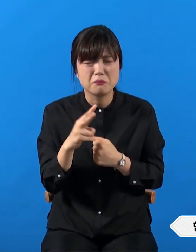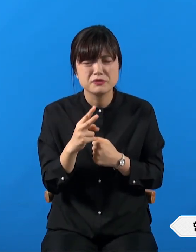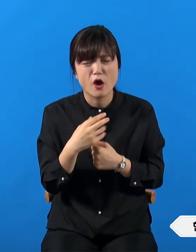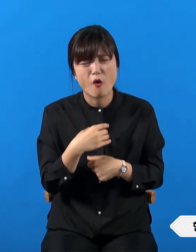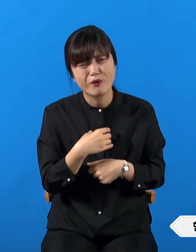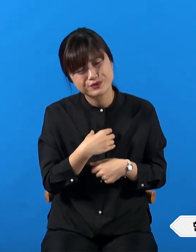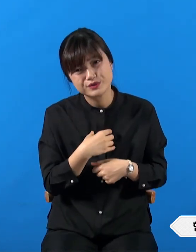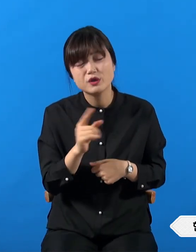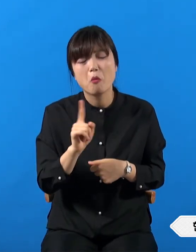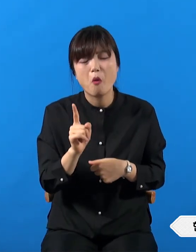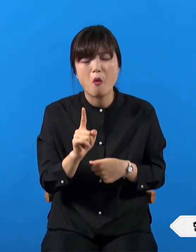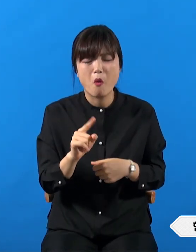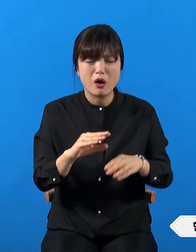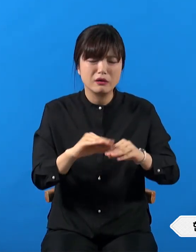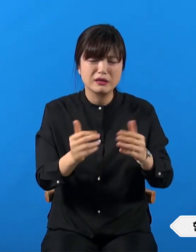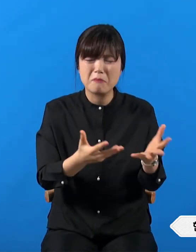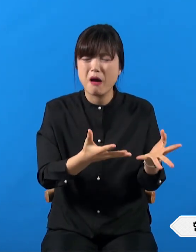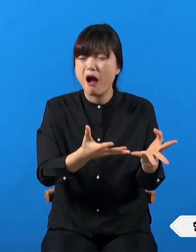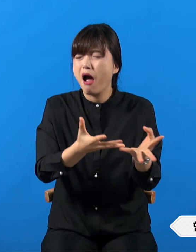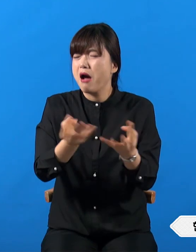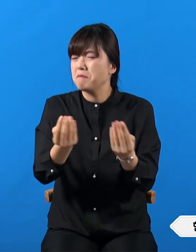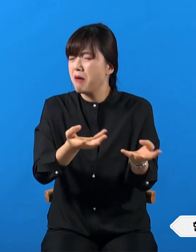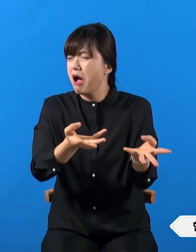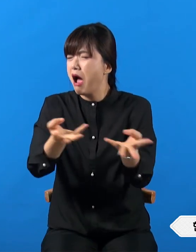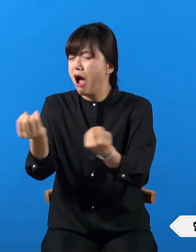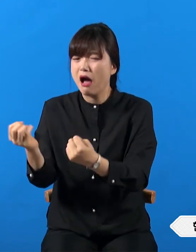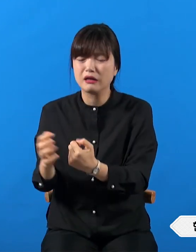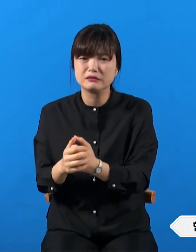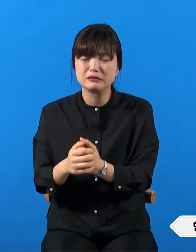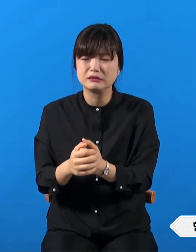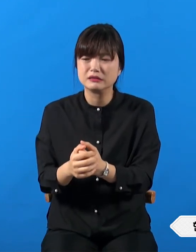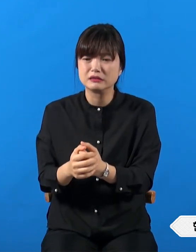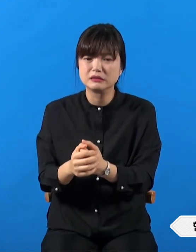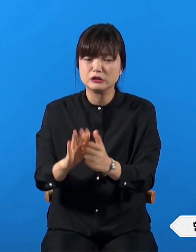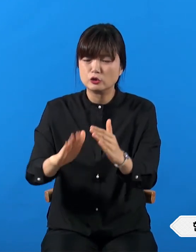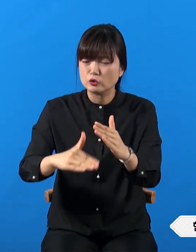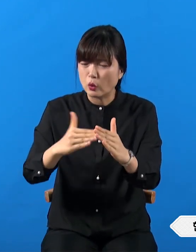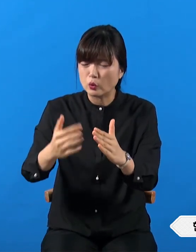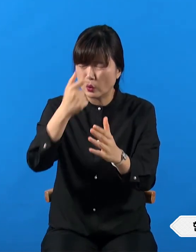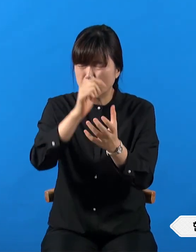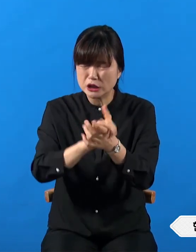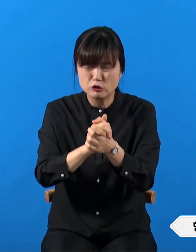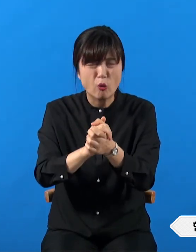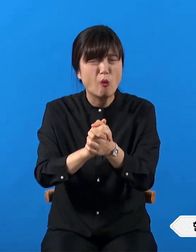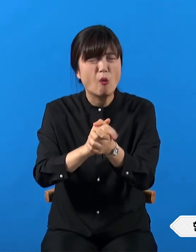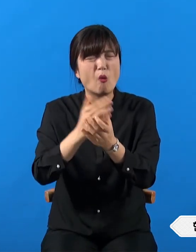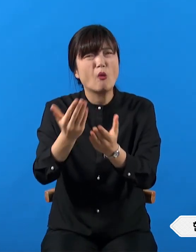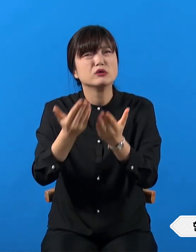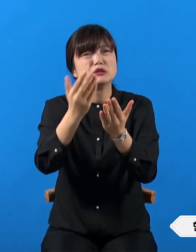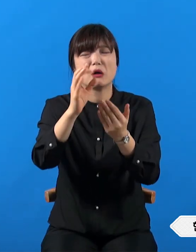걱정이 됩니다. 이 땅에 많고 많은 신자들이 전부 다 기도할 텐데 그